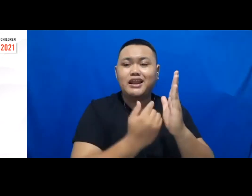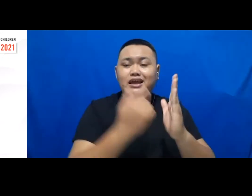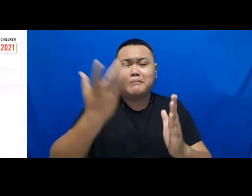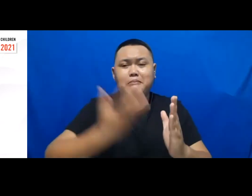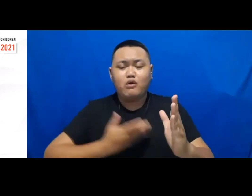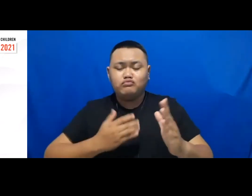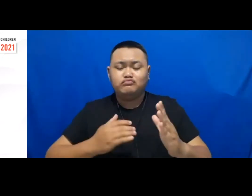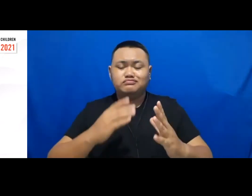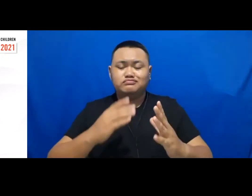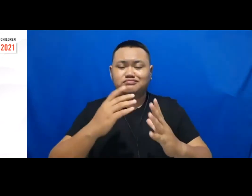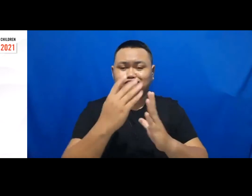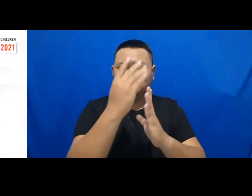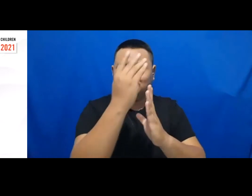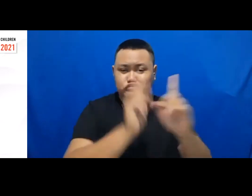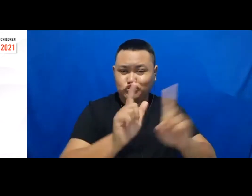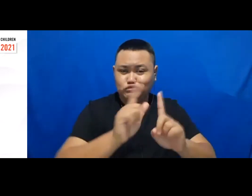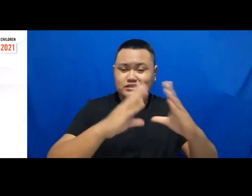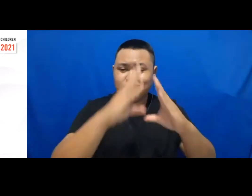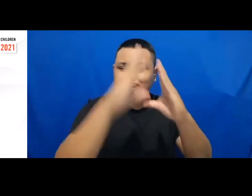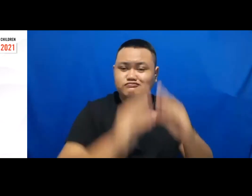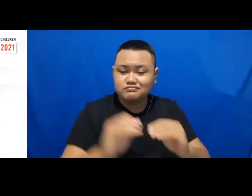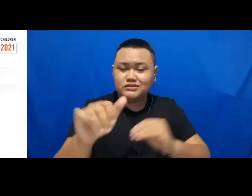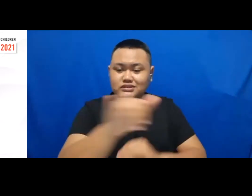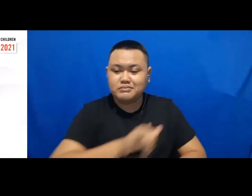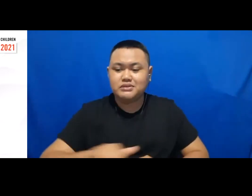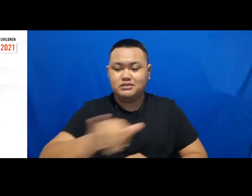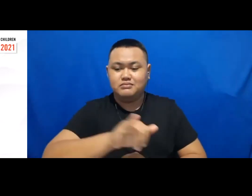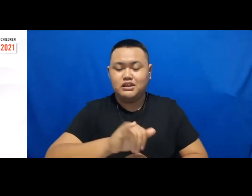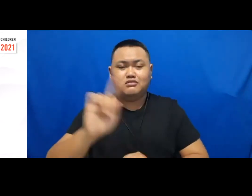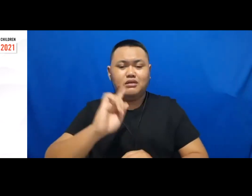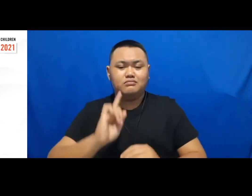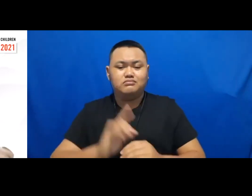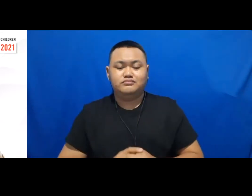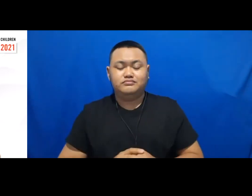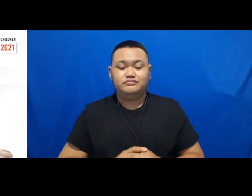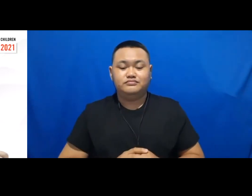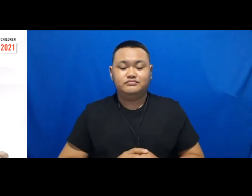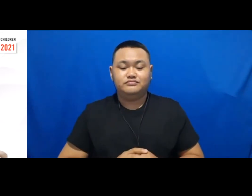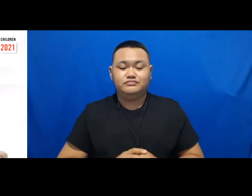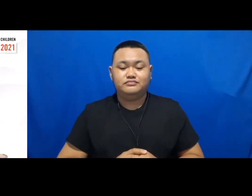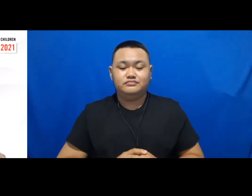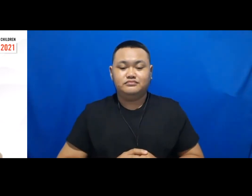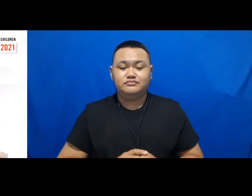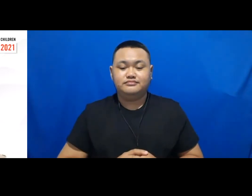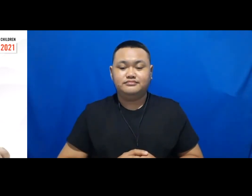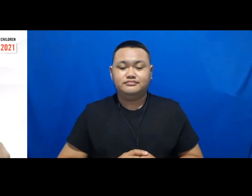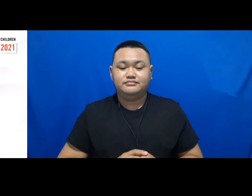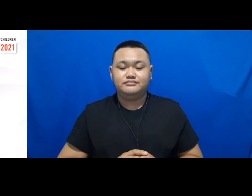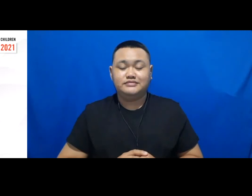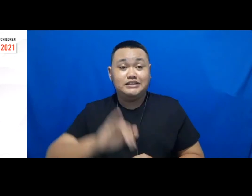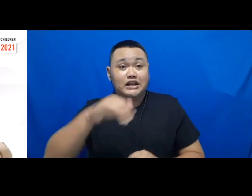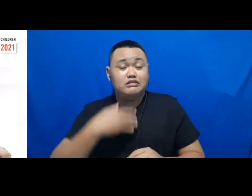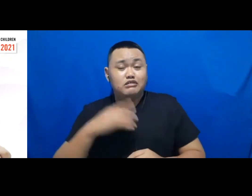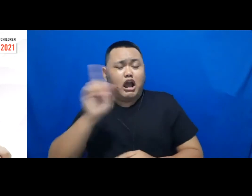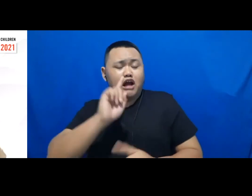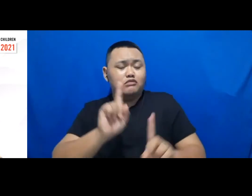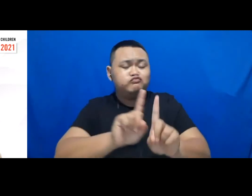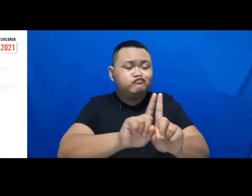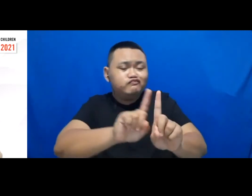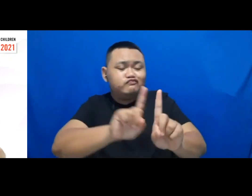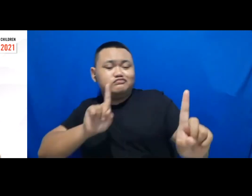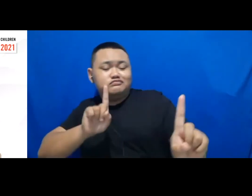lah, sebab cenderung kalau siswa itu laki-laki gitu. Jadi perhatian anak perempuan dan anak laki-laki dikhawatirkan berbeda manakala ada